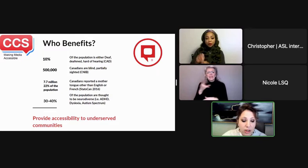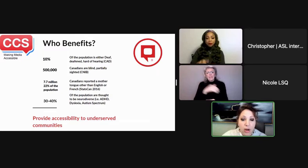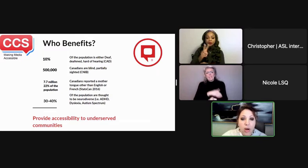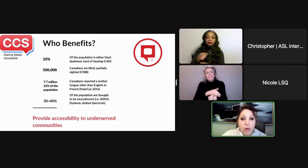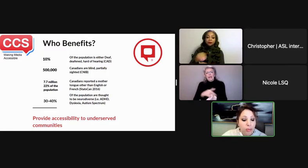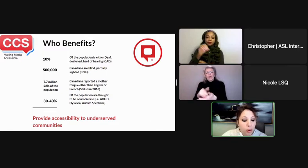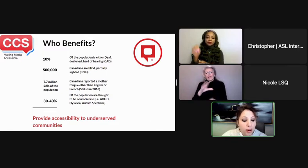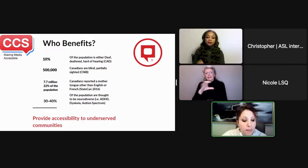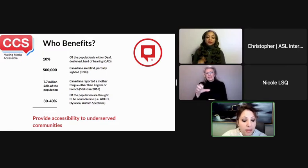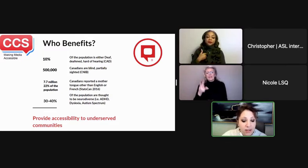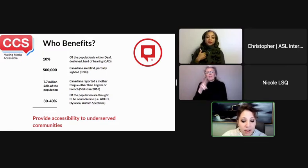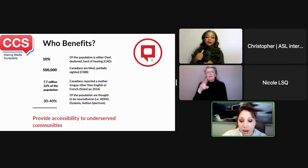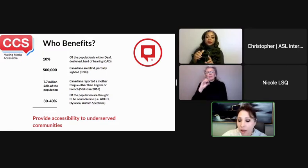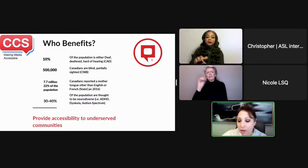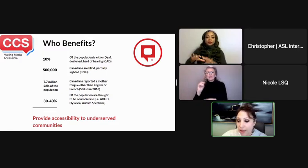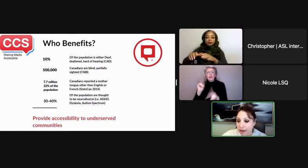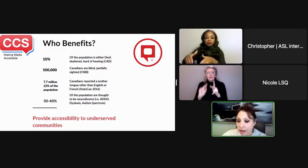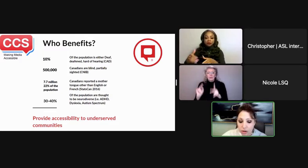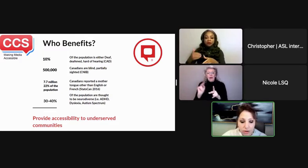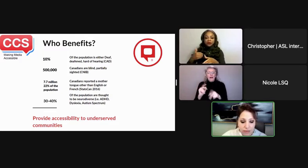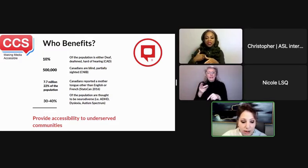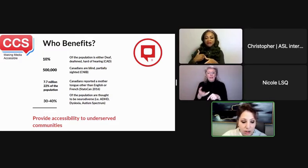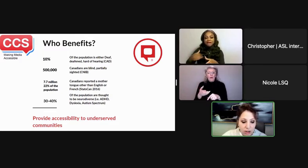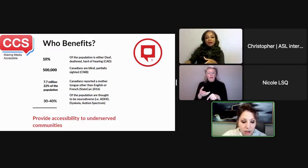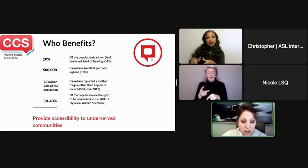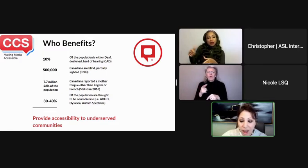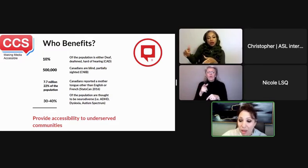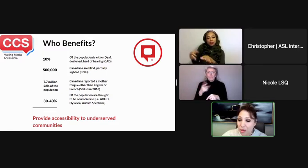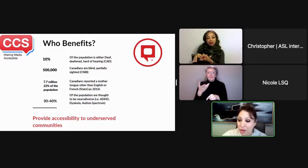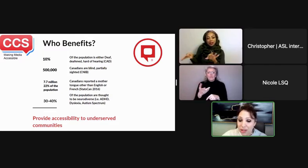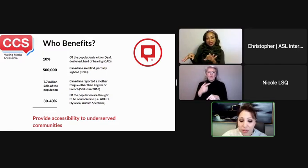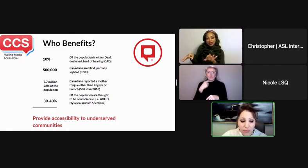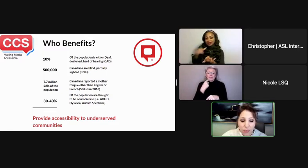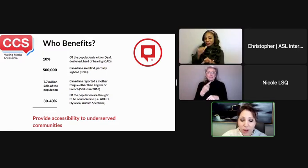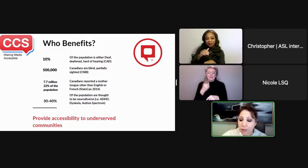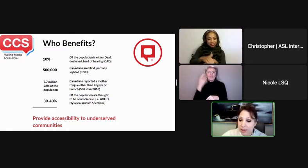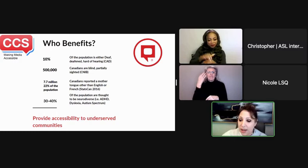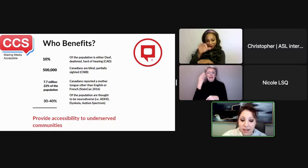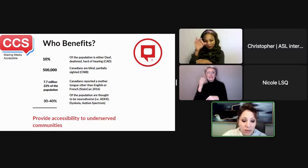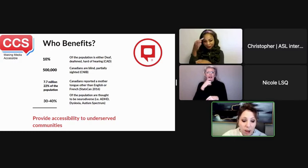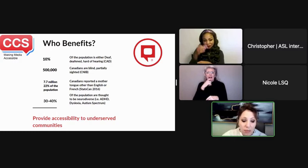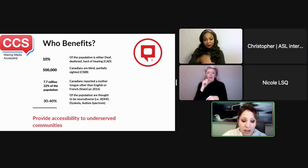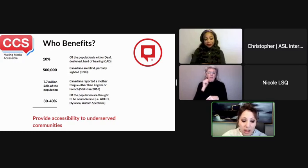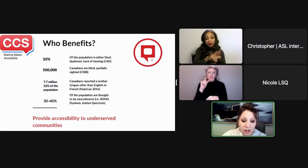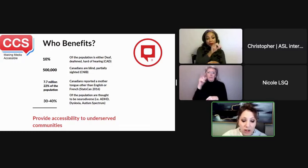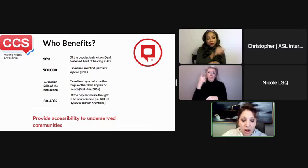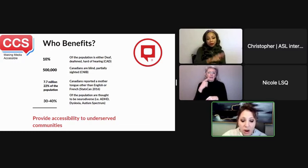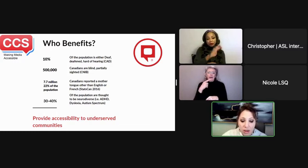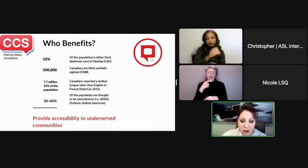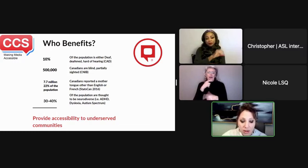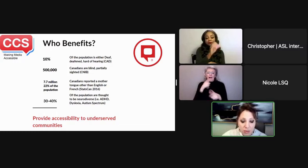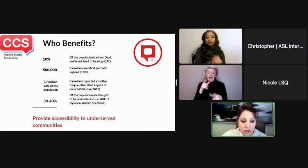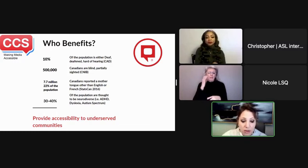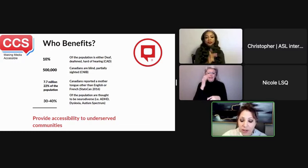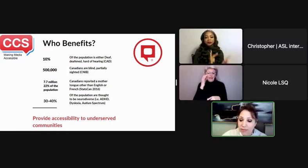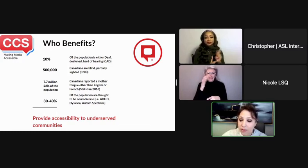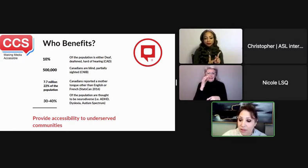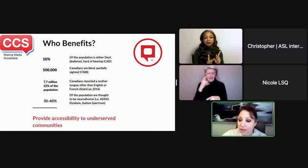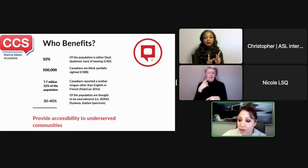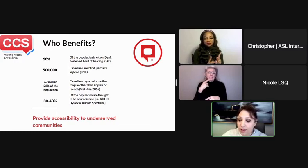Canadiens, 22% de la population ont déclaré que le français et l'anglais n'étaient pas leur langue maternelle, 30 à 40